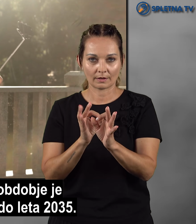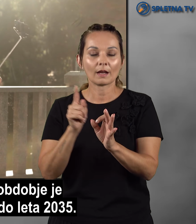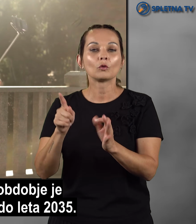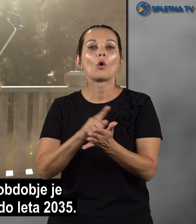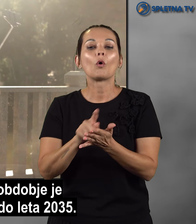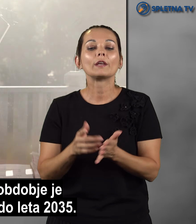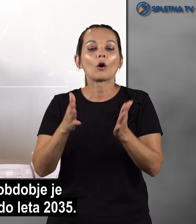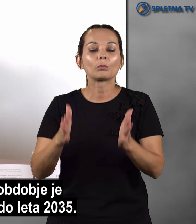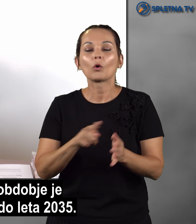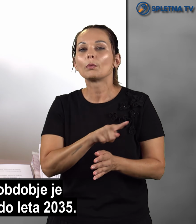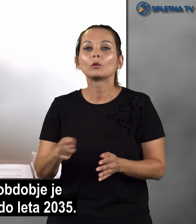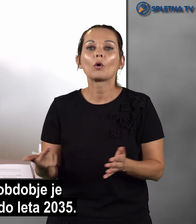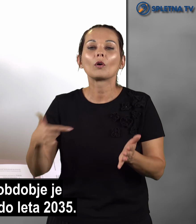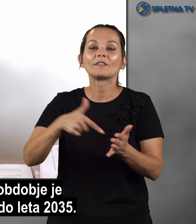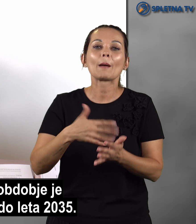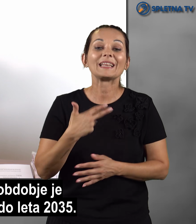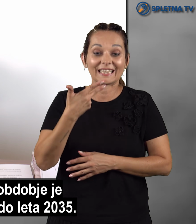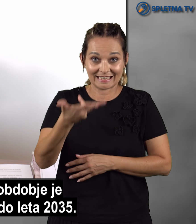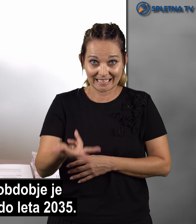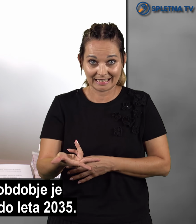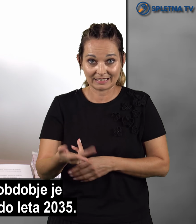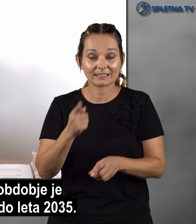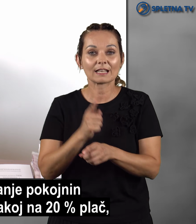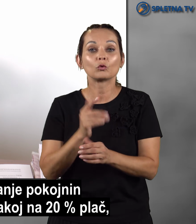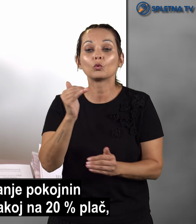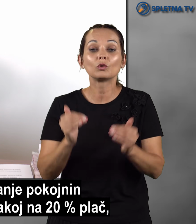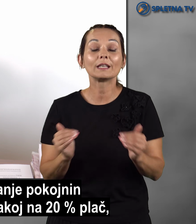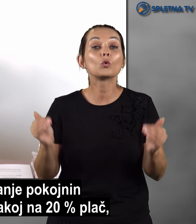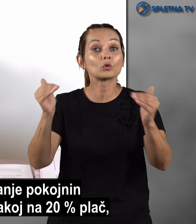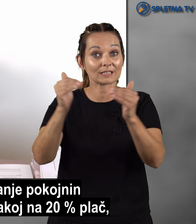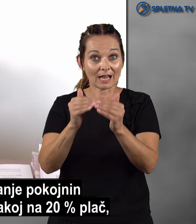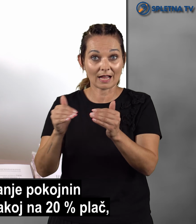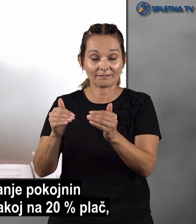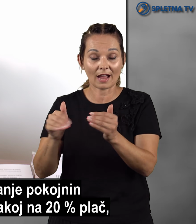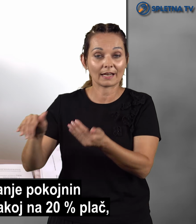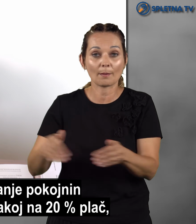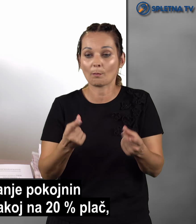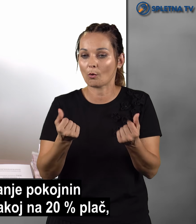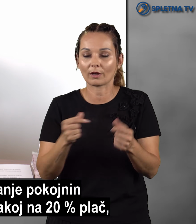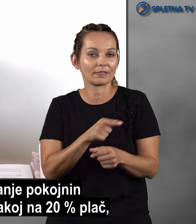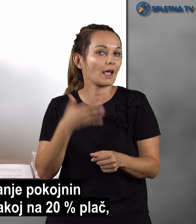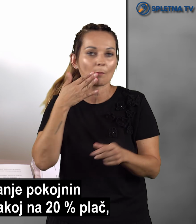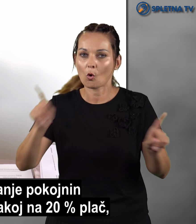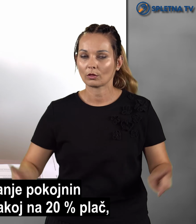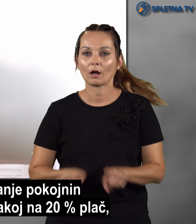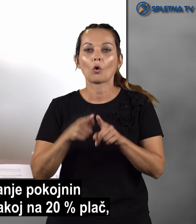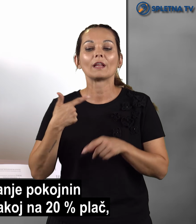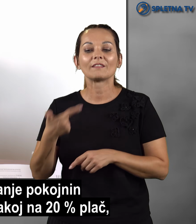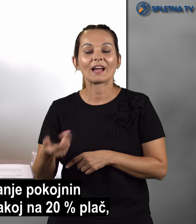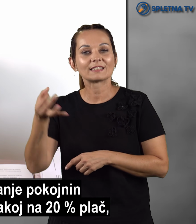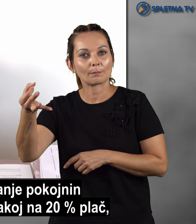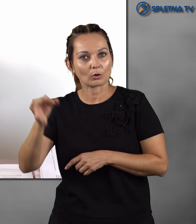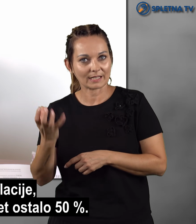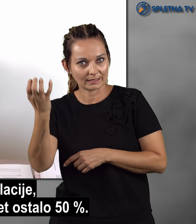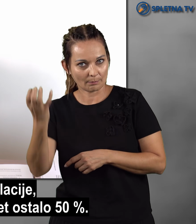Prehodno obdobje je potem nekje do leta 2035. Tudi usklajevanje pokojnin, recimo ne bo šlo takoj na